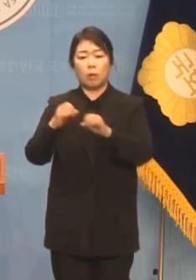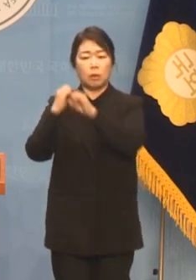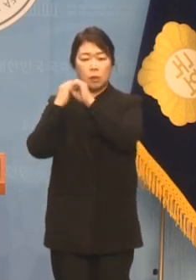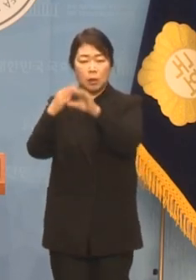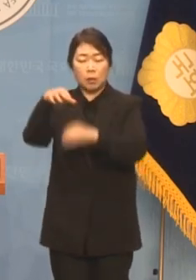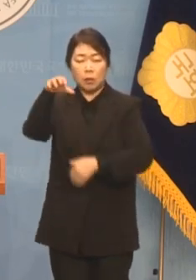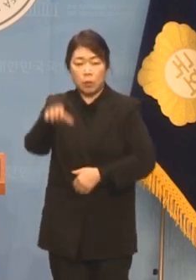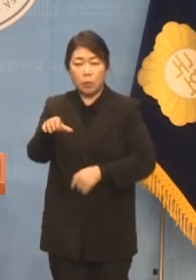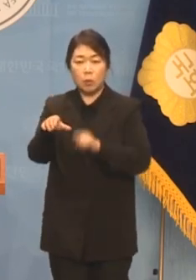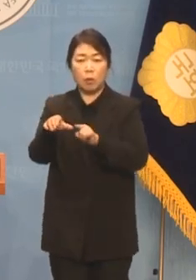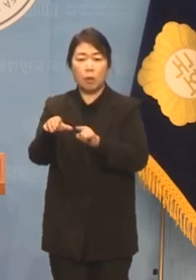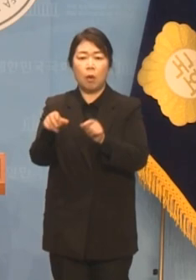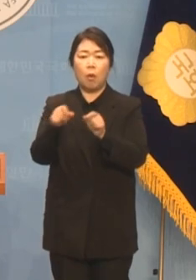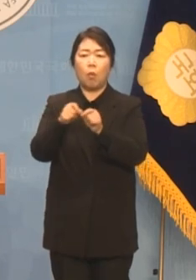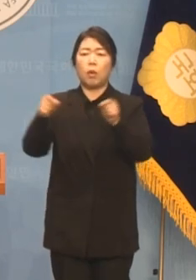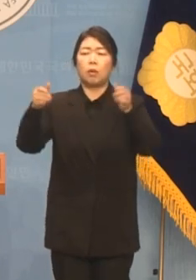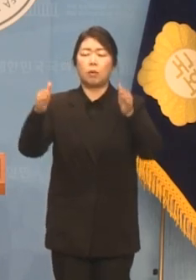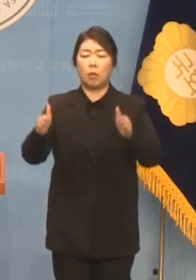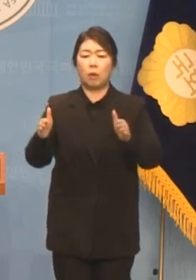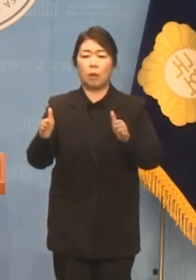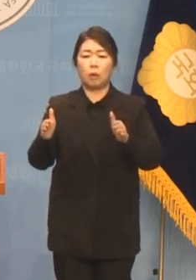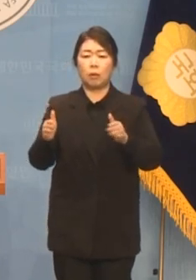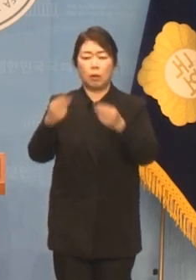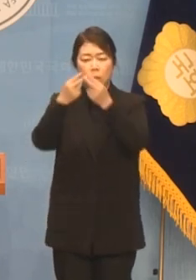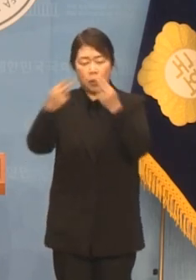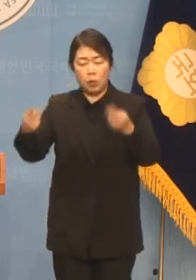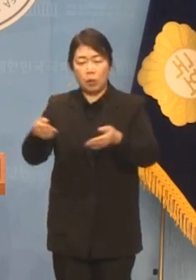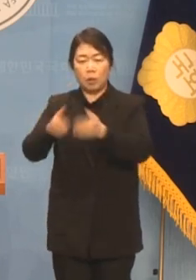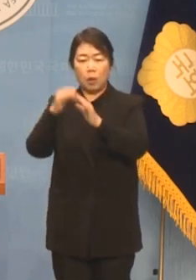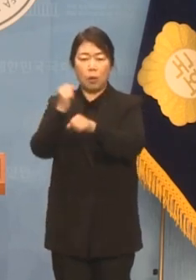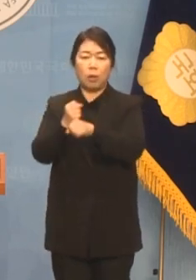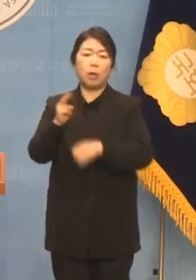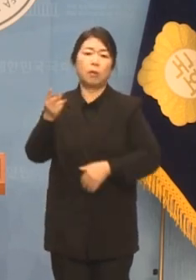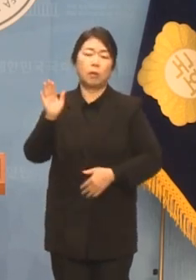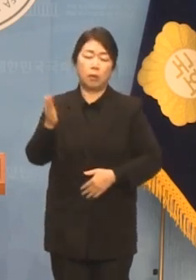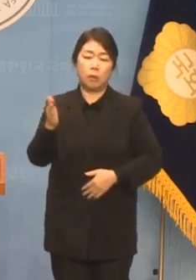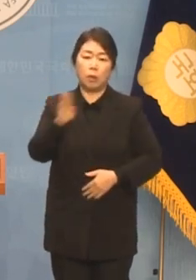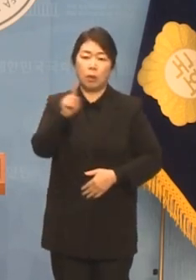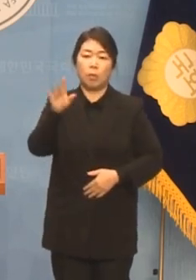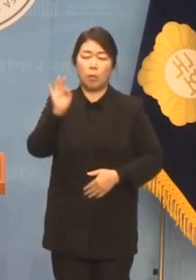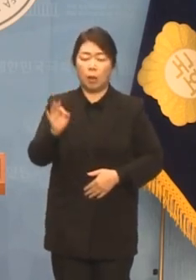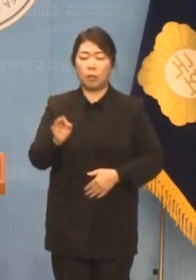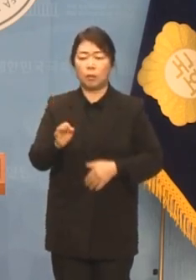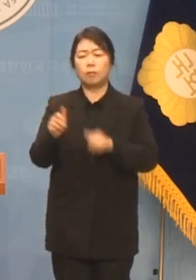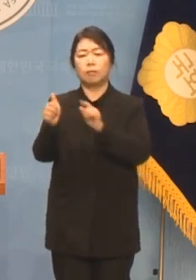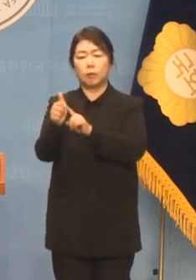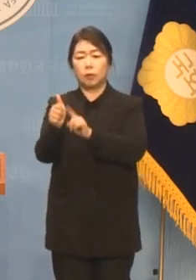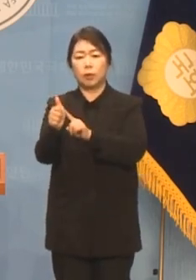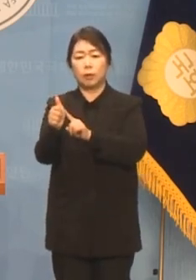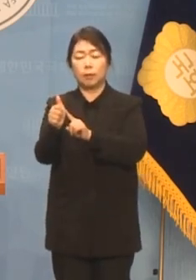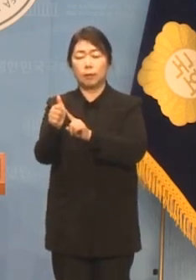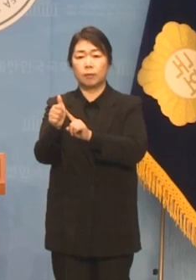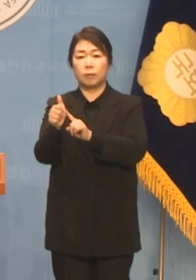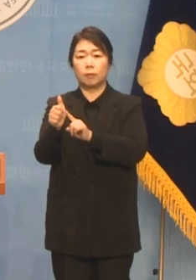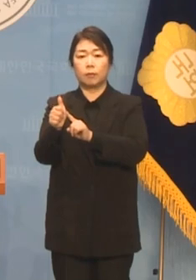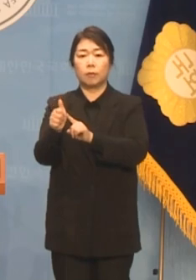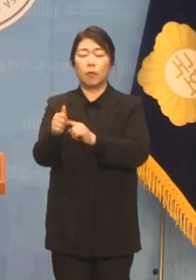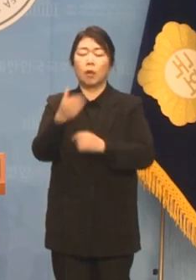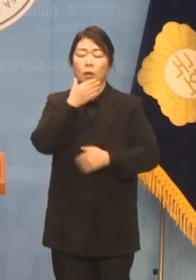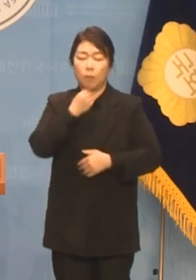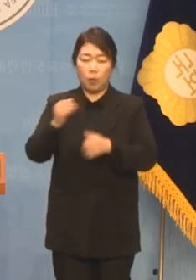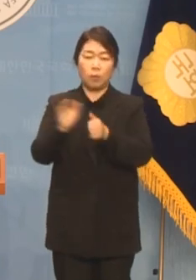장례식장에서 오랜 기간 빈소를 차려야 했던고 방영한 열사 열사의